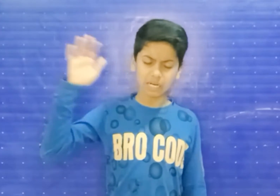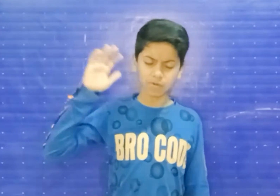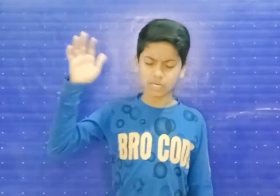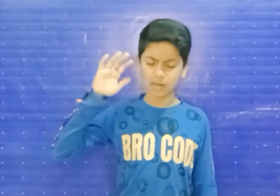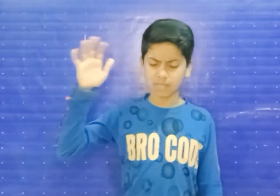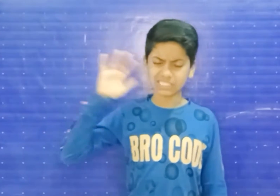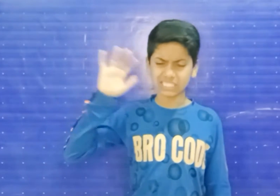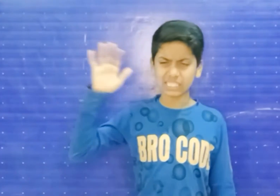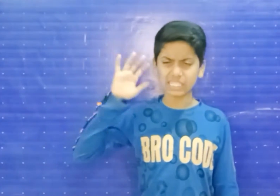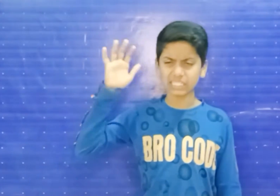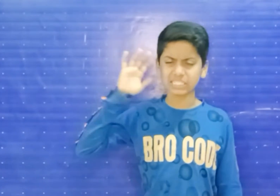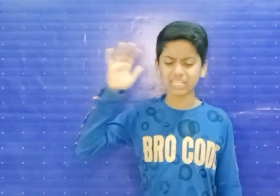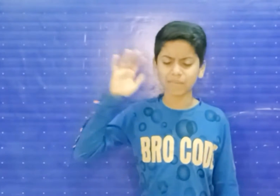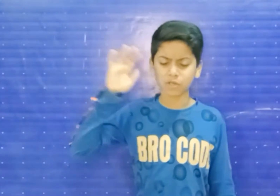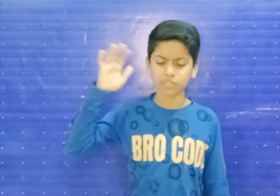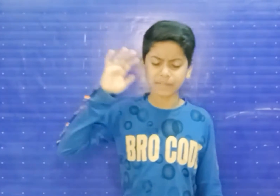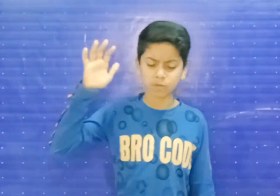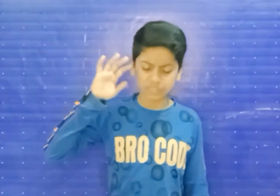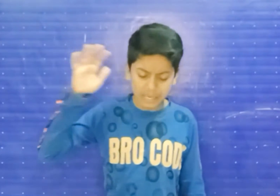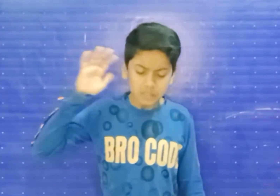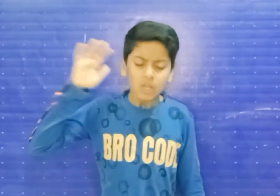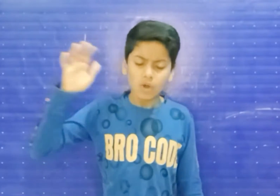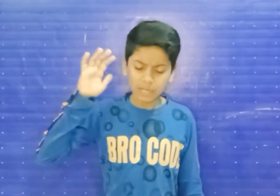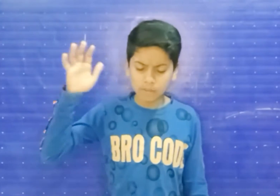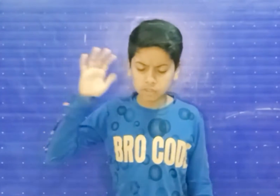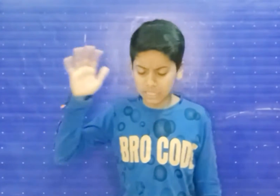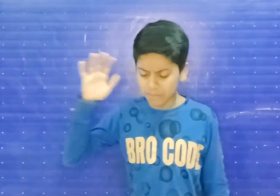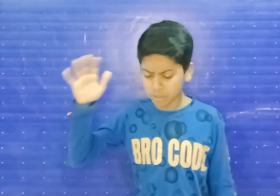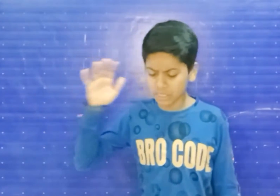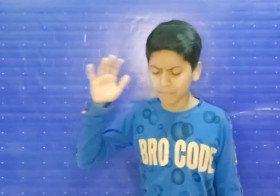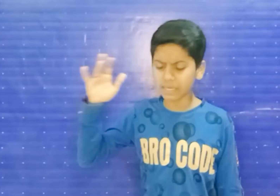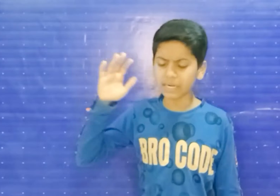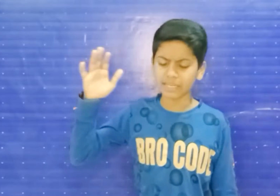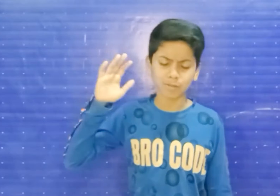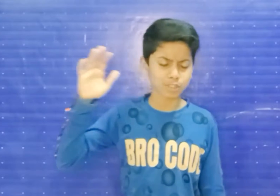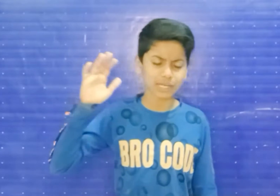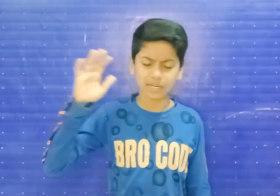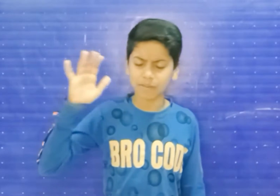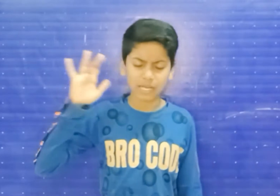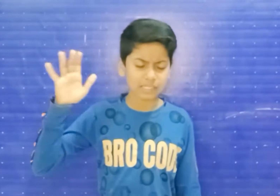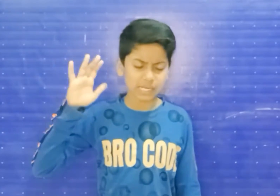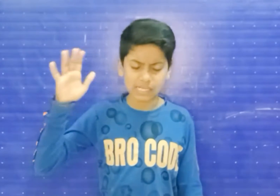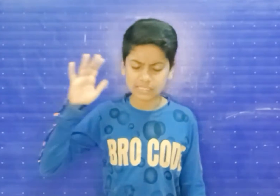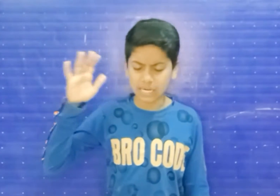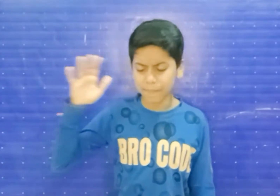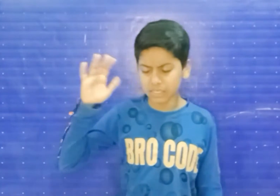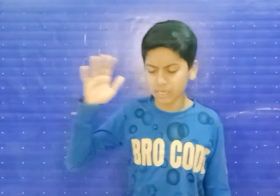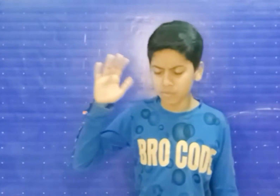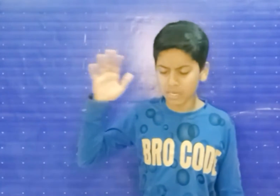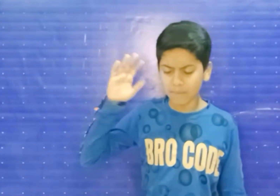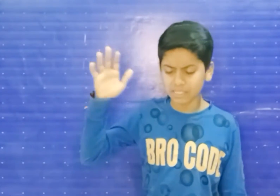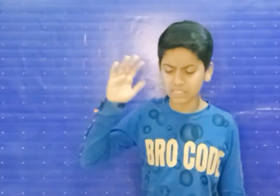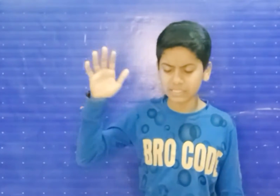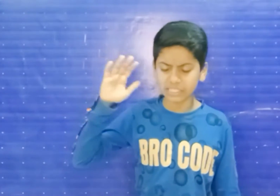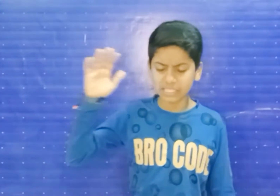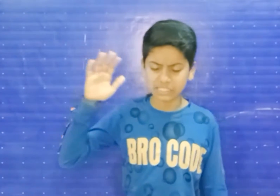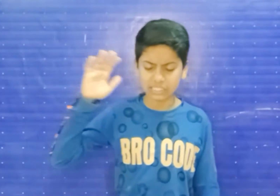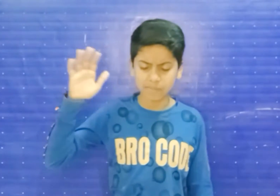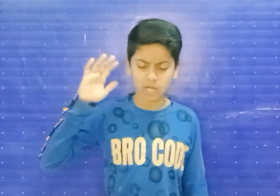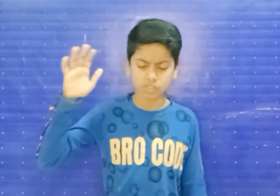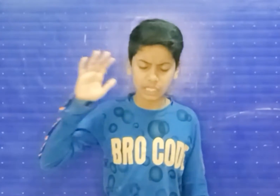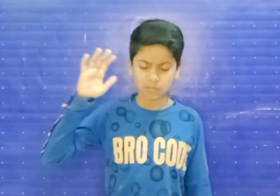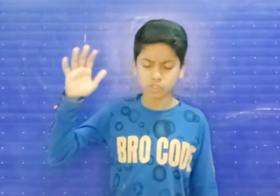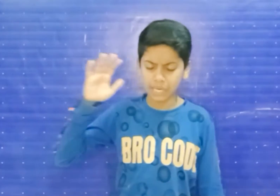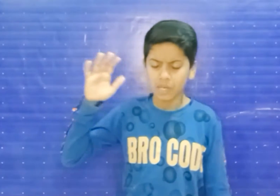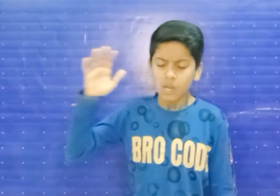दस केर पंडल बुंडल बा चंद लिका जिन तरीका कौन तरह बुशे और ए बोश करे वो टका बक गाटी का वो सागर बा आंदल दस केर पंडल बुंडल बा चंद लिका